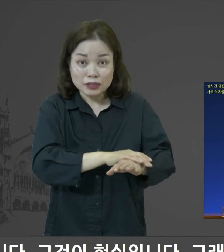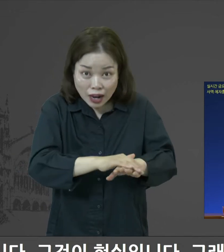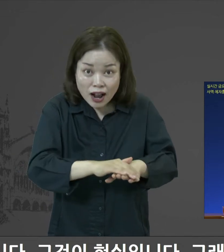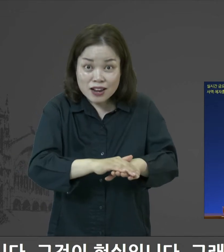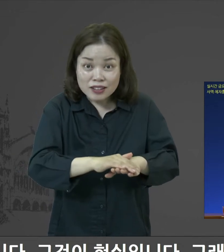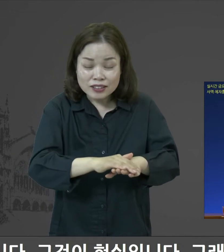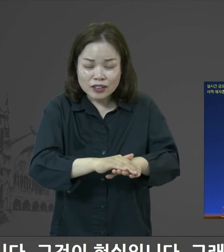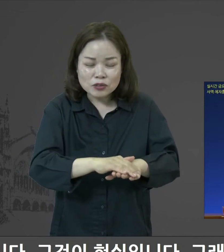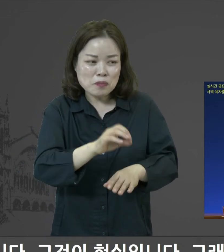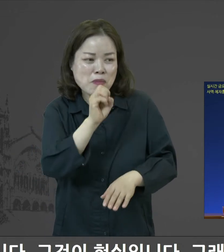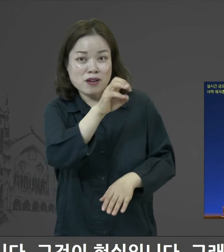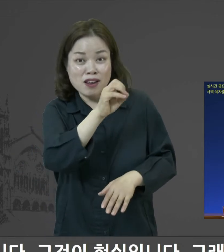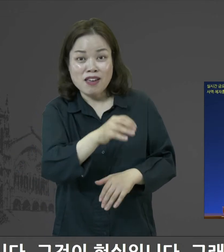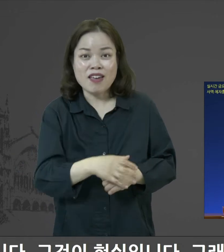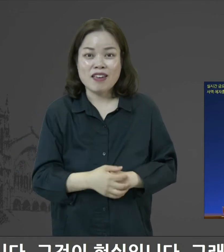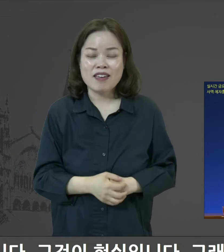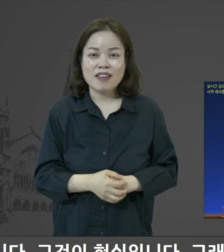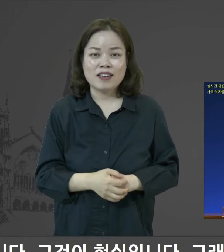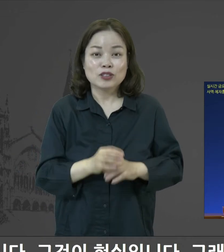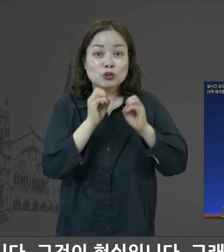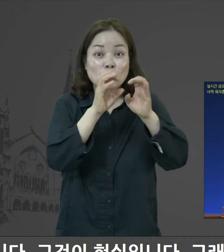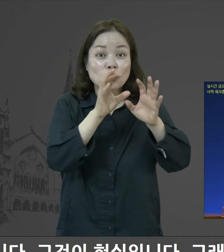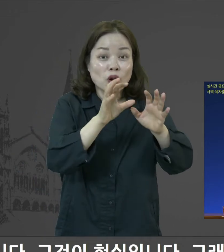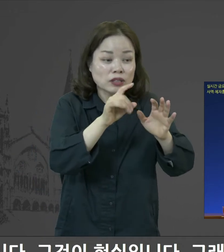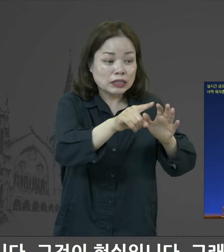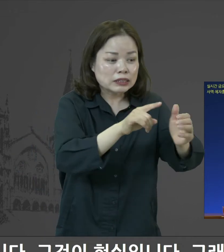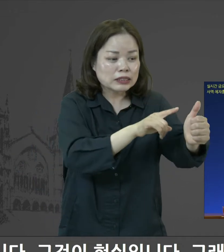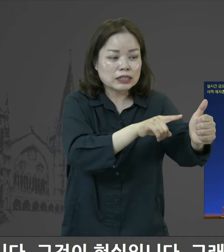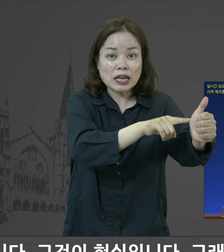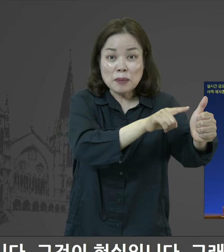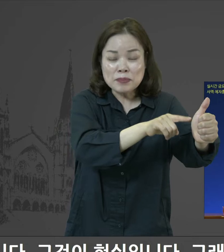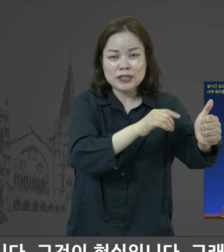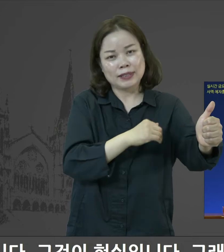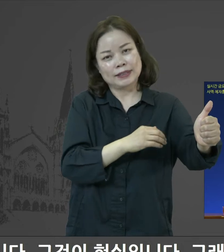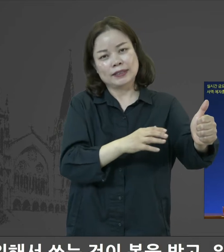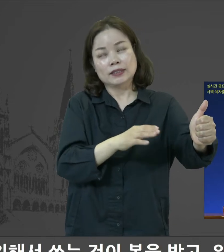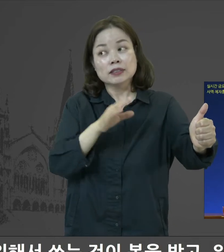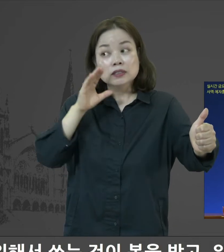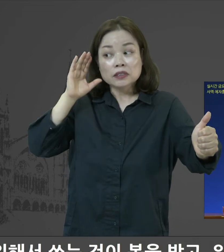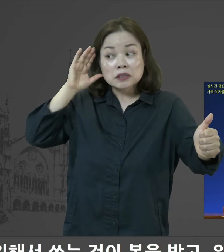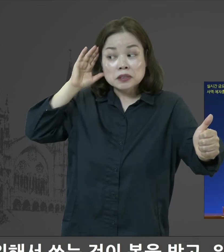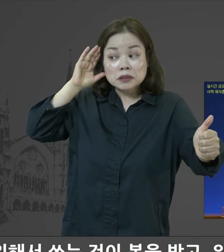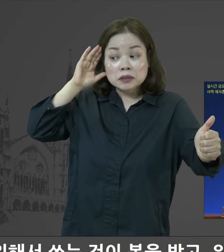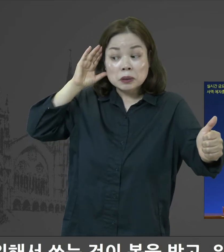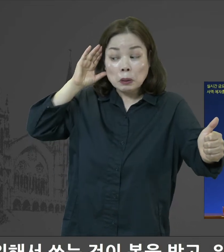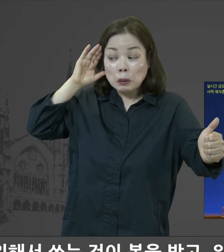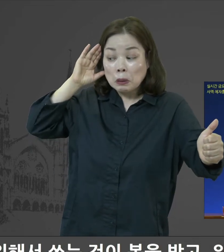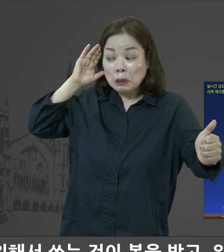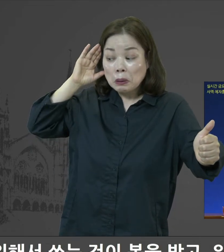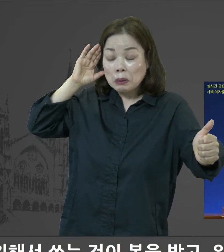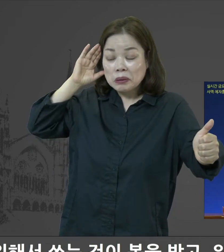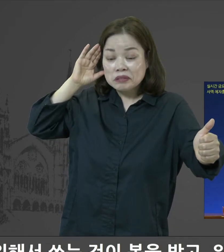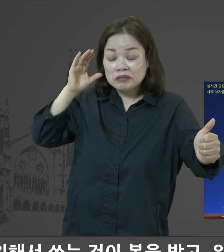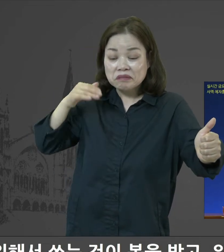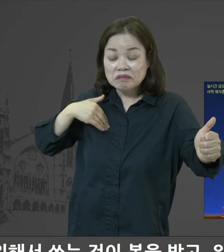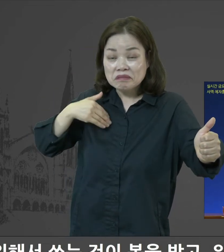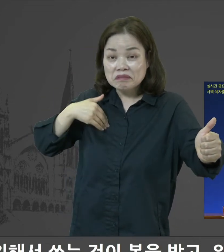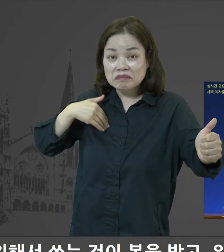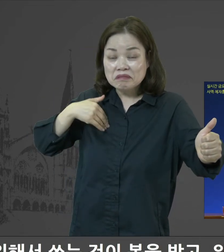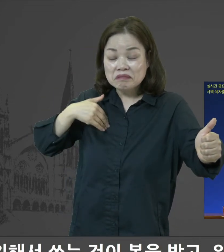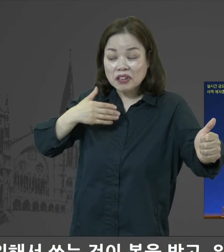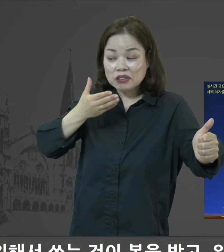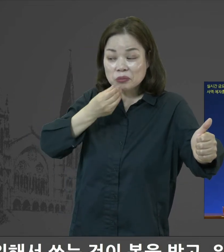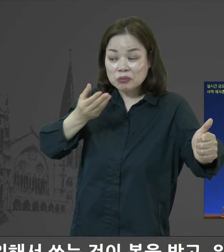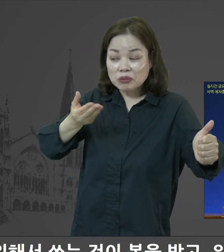이렇게 한단 말이죠. 그러면 이제 그 사람이 거기에 좀 귀를 듣고, 아이고 나도 좀 복 좀